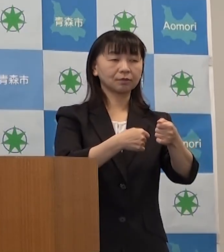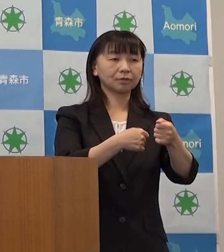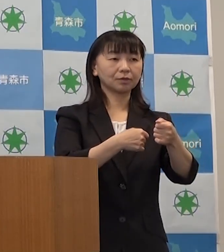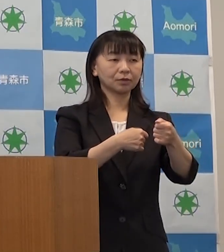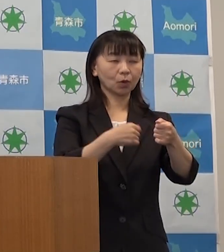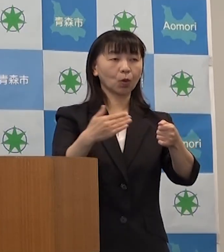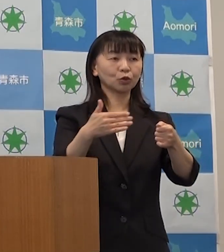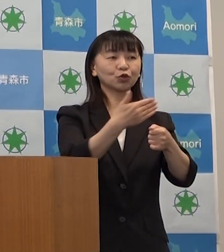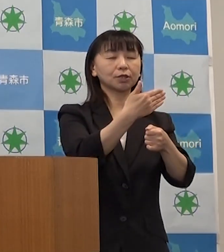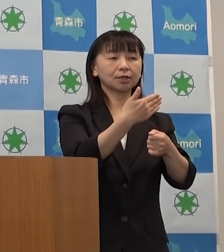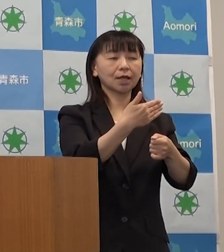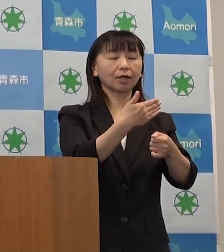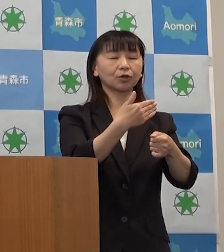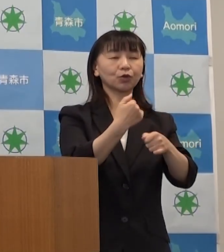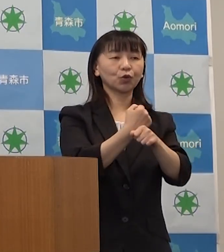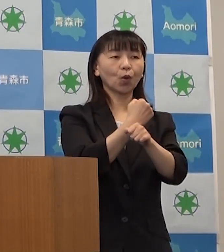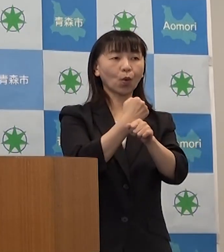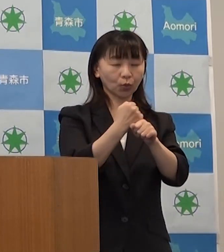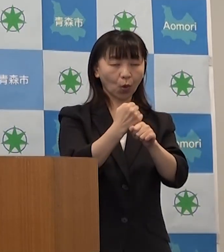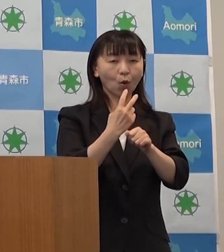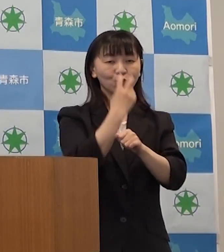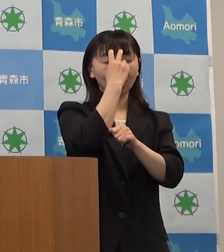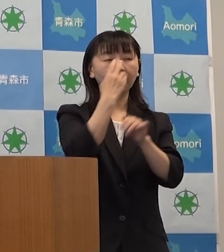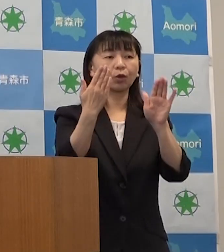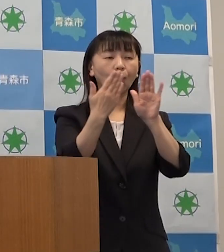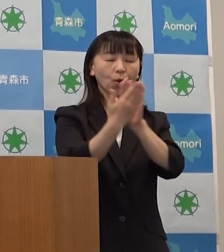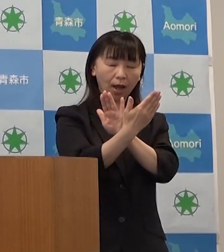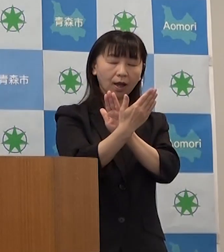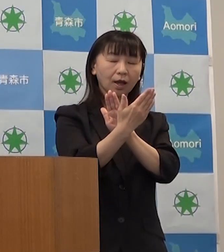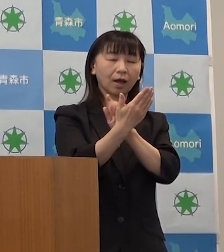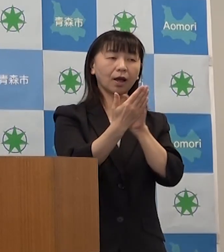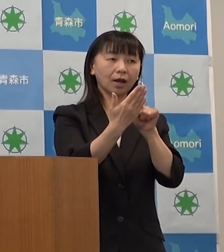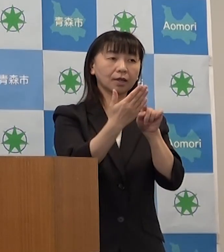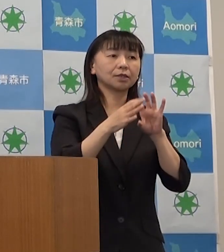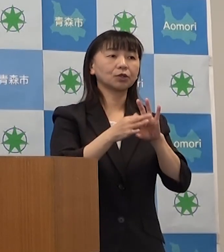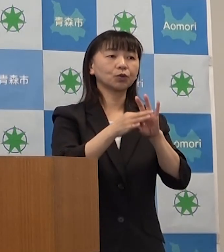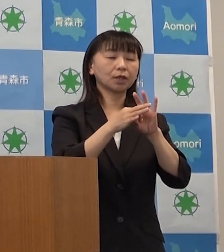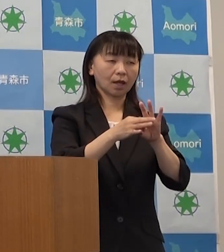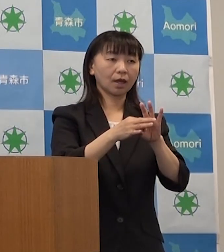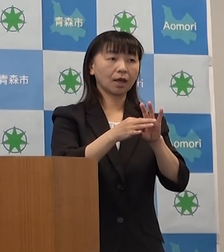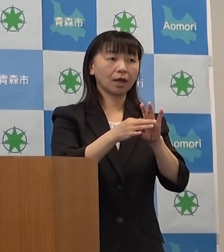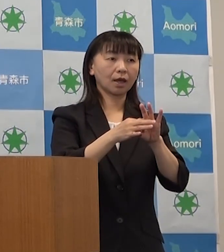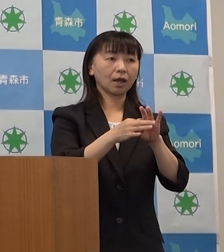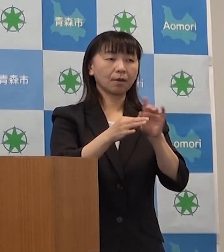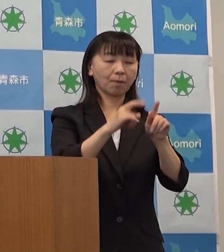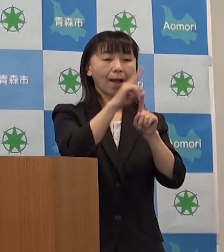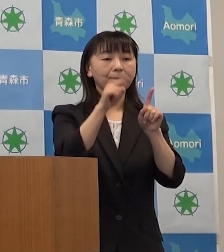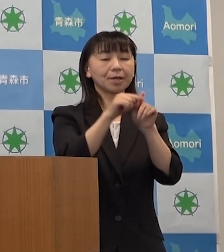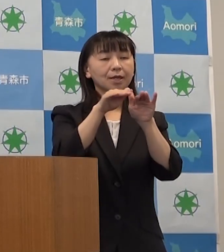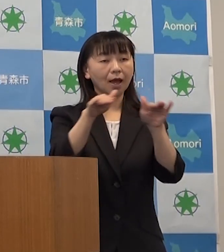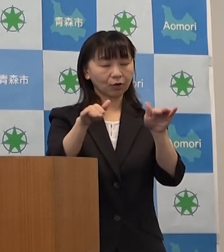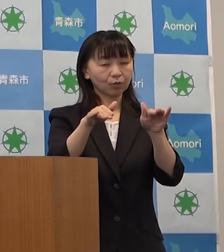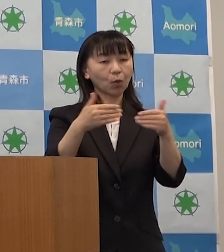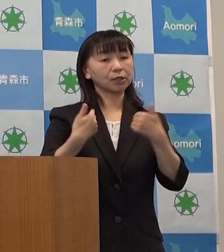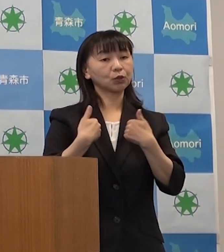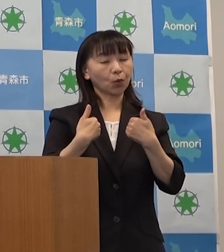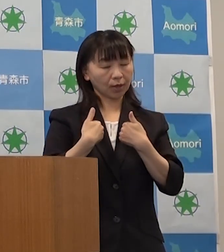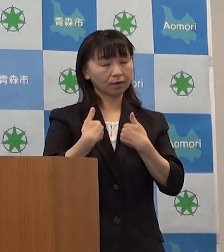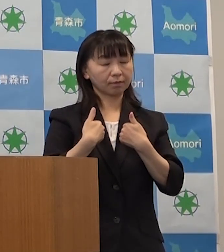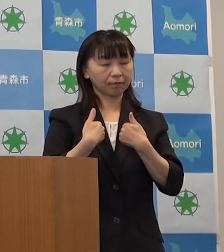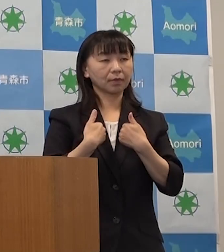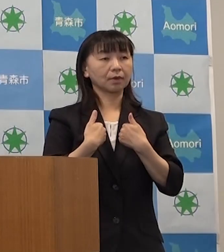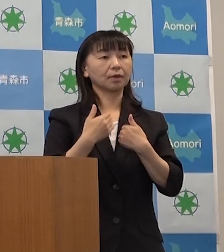を進める上で、まずはその、ブランド化をする上で、PR も必要だというお話もあったんです